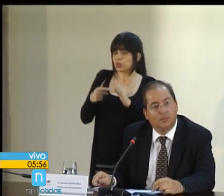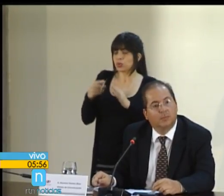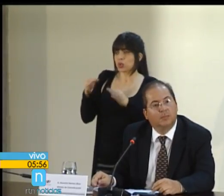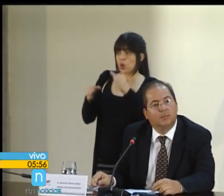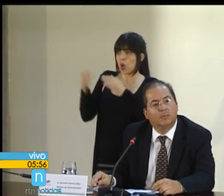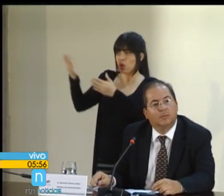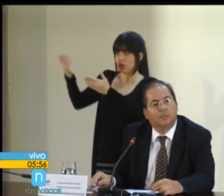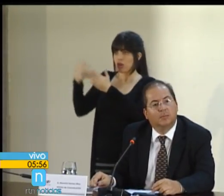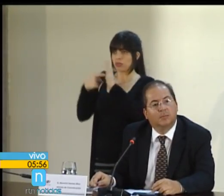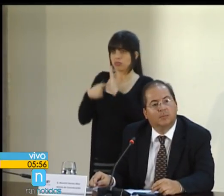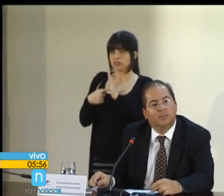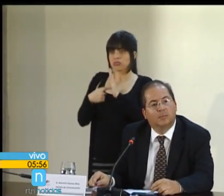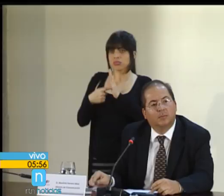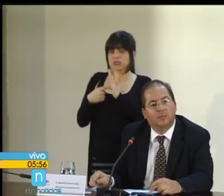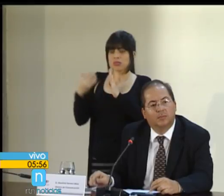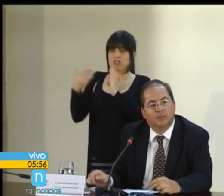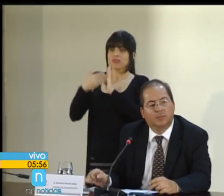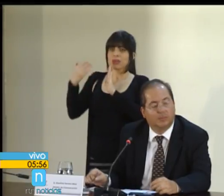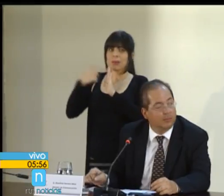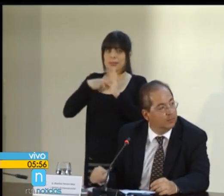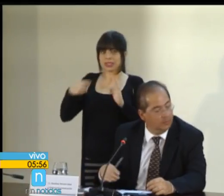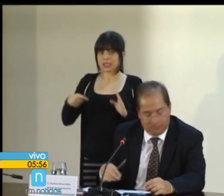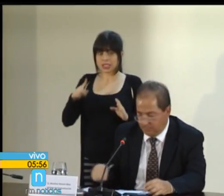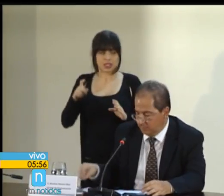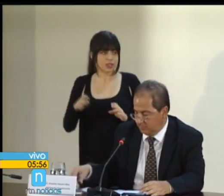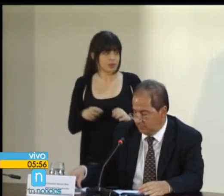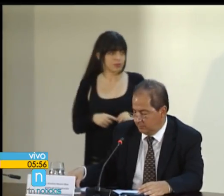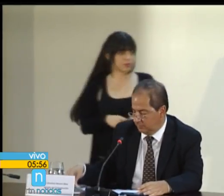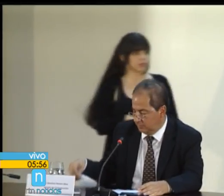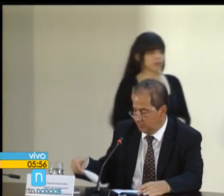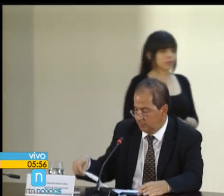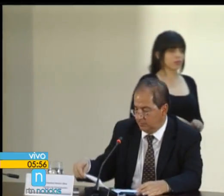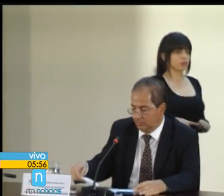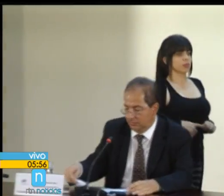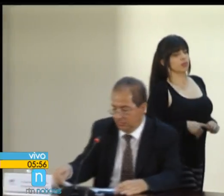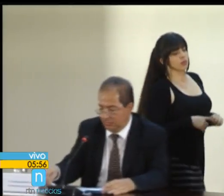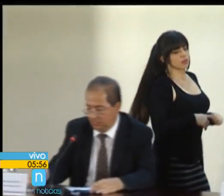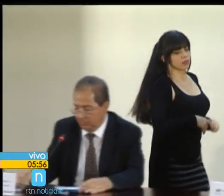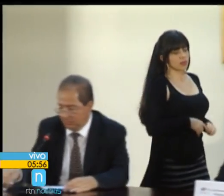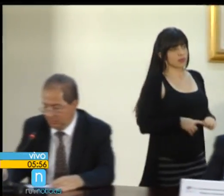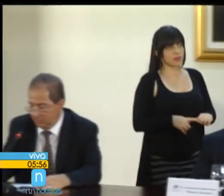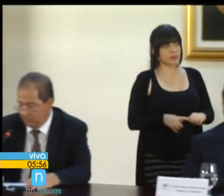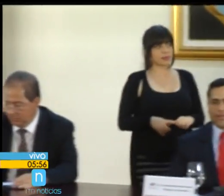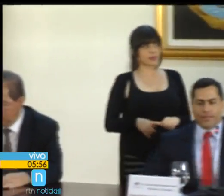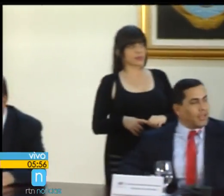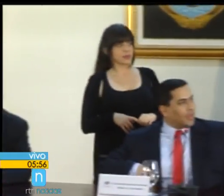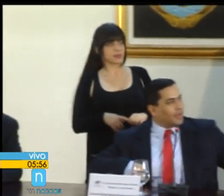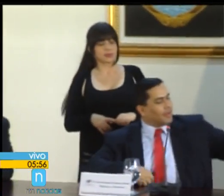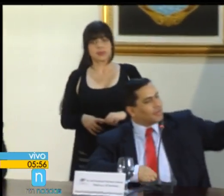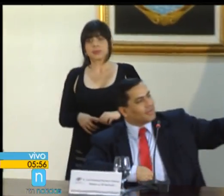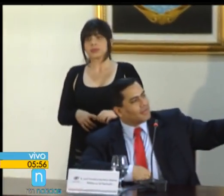Corte desoyen al presidente? Tal vez si me regala otra vez la nota,